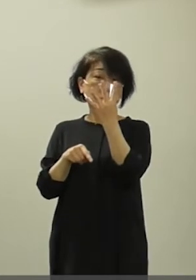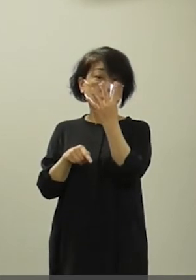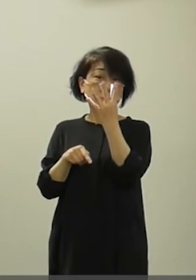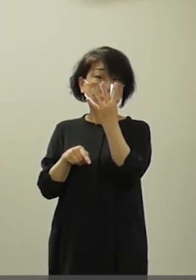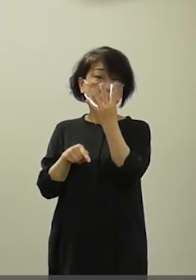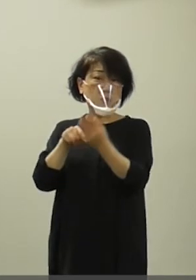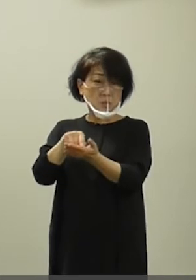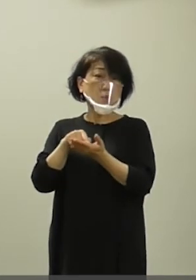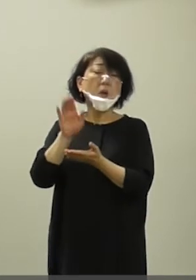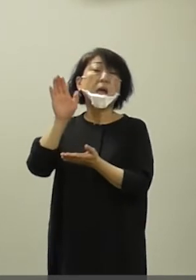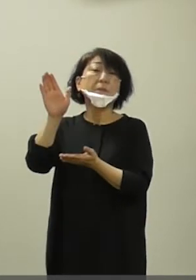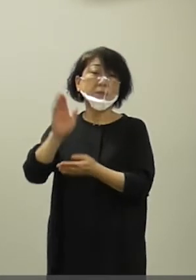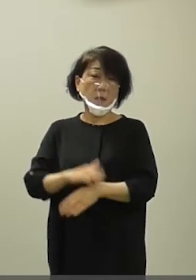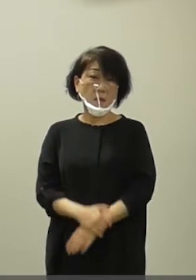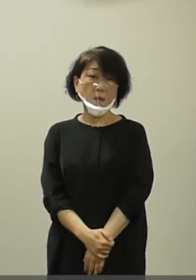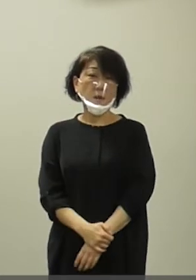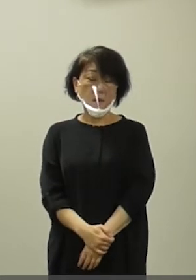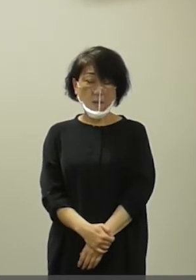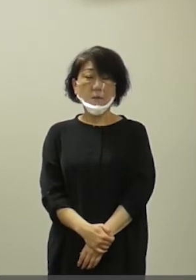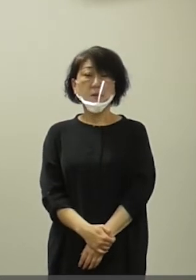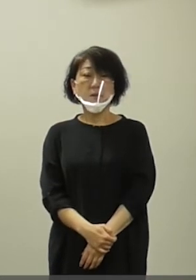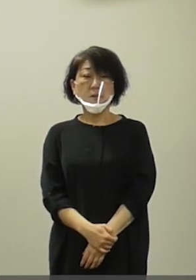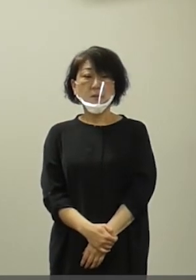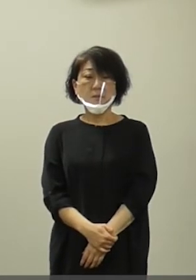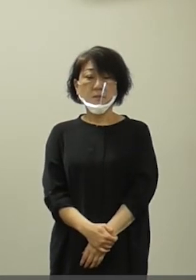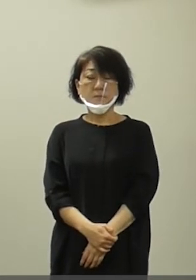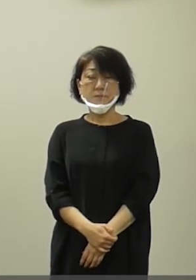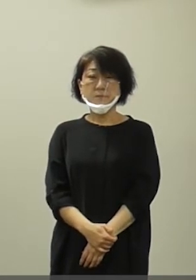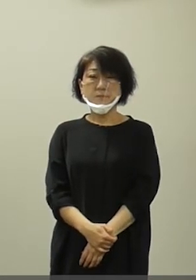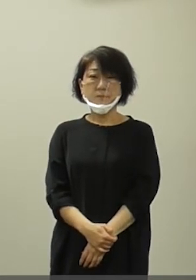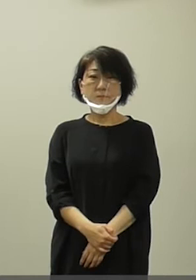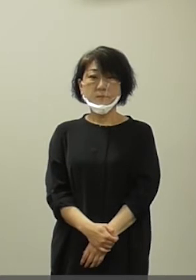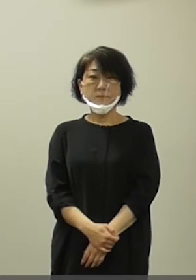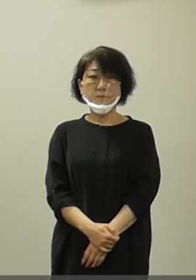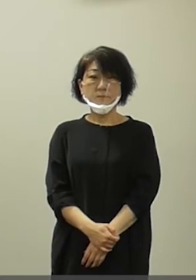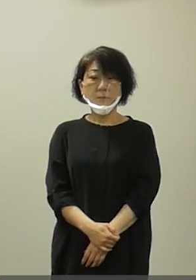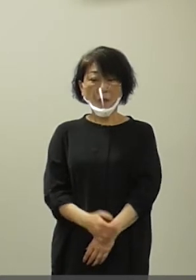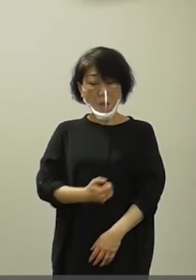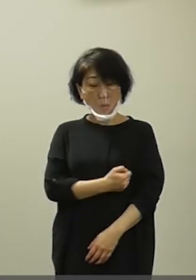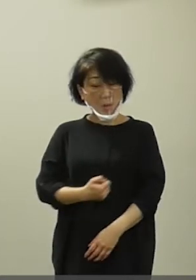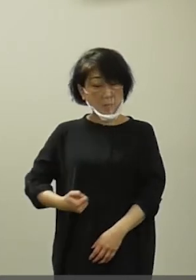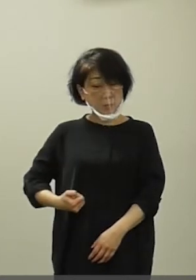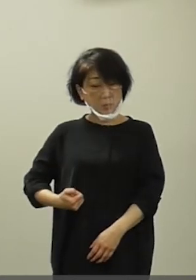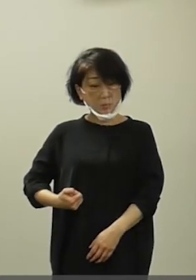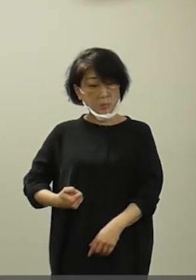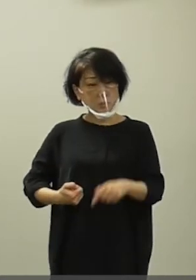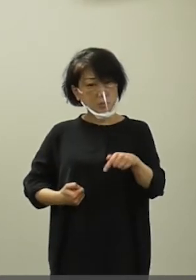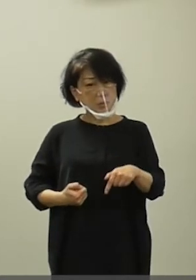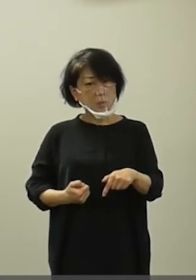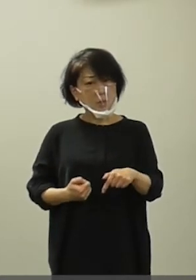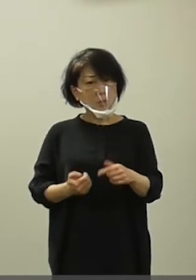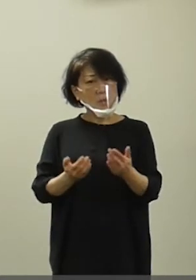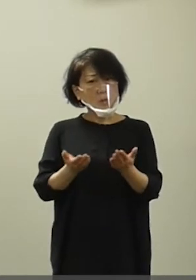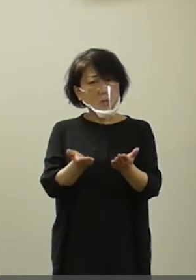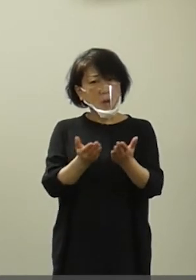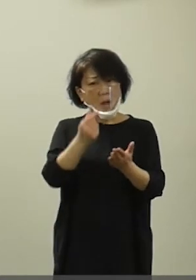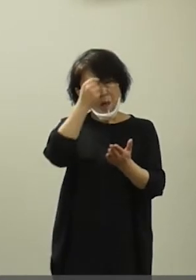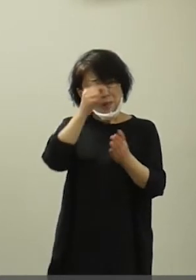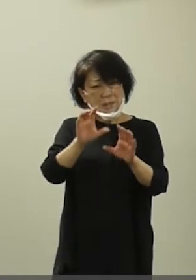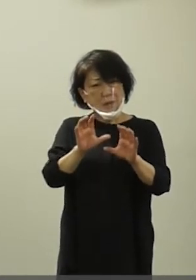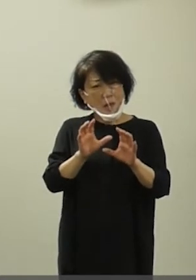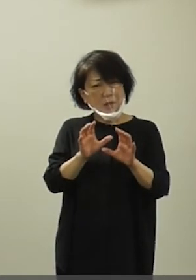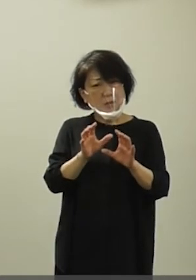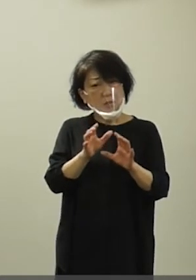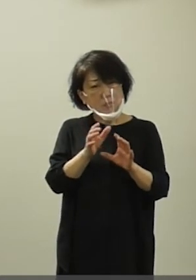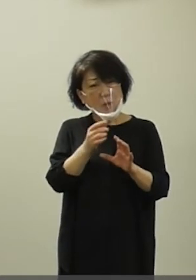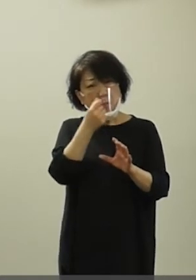申請があったそうですもうはいかがつーのっ意外な形で当地2あったことは